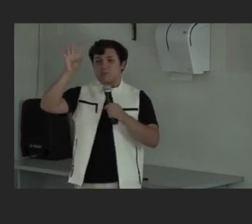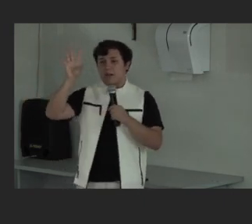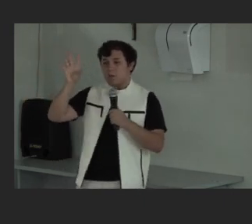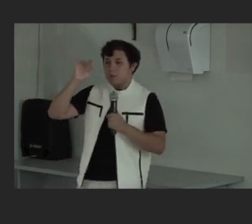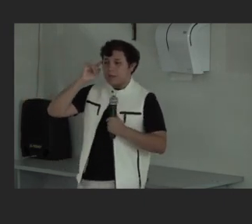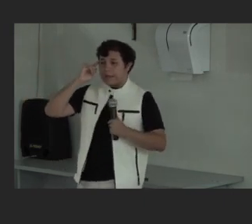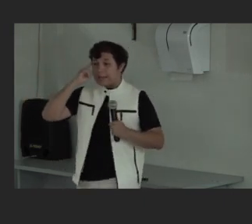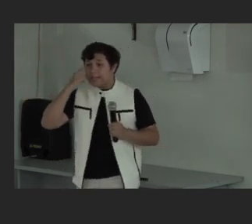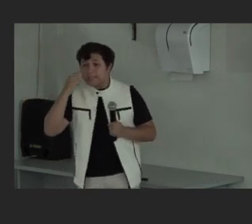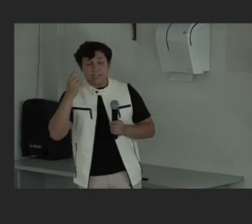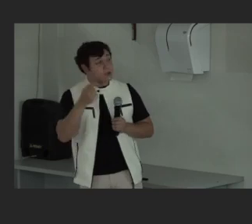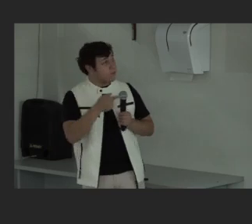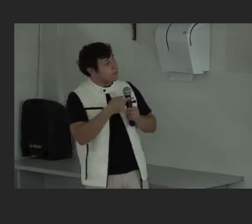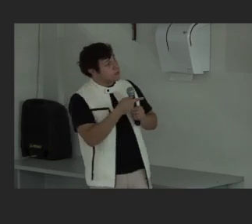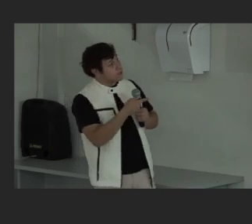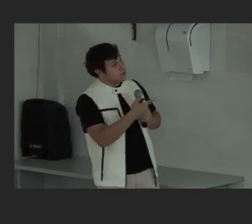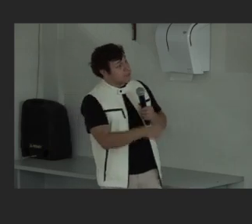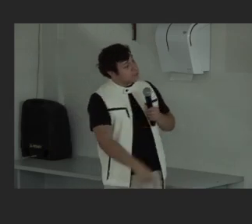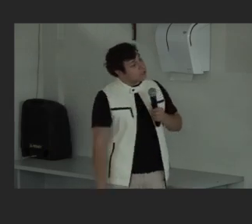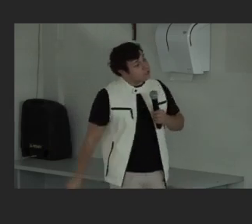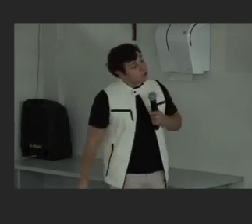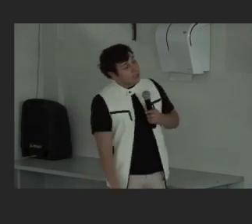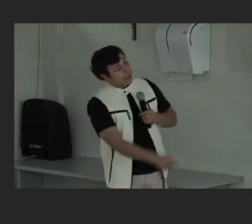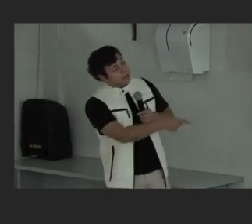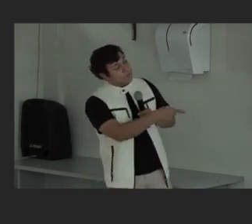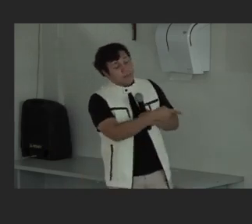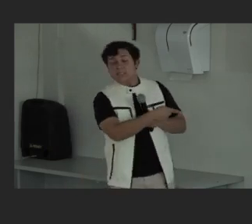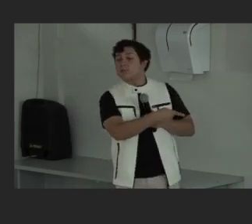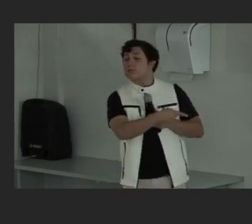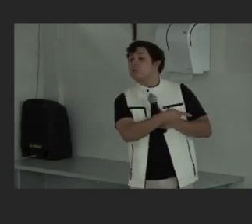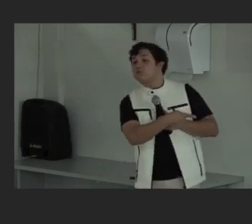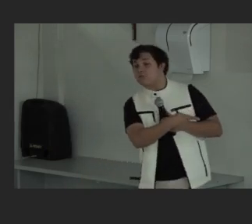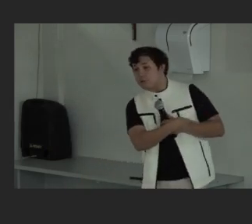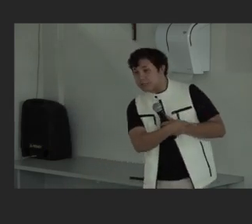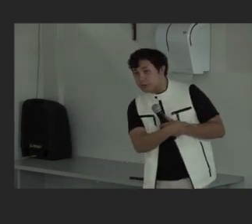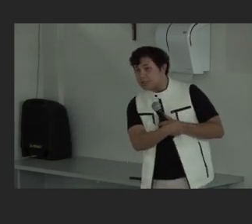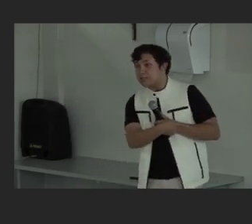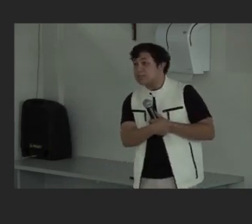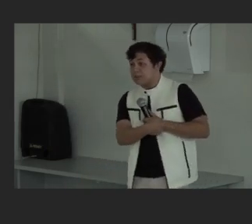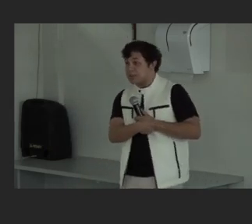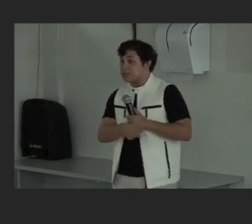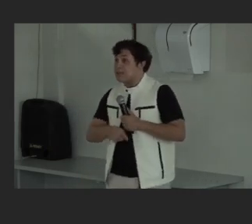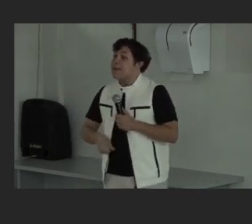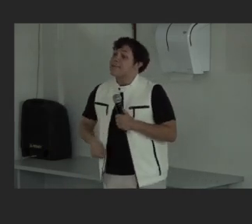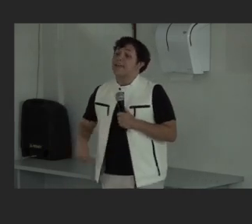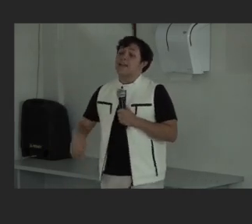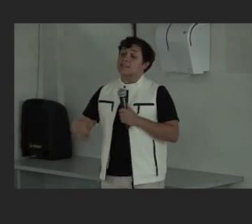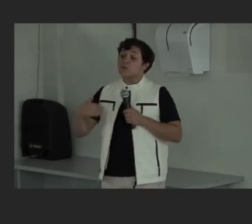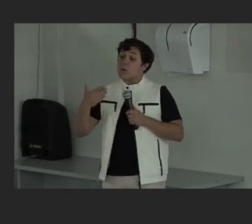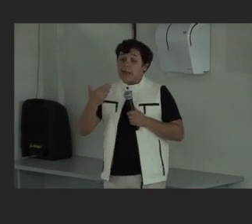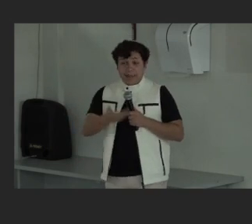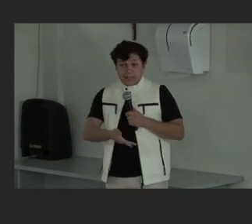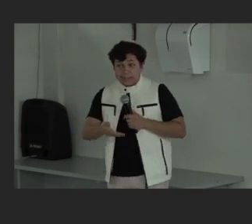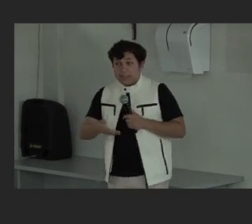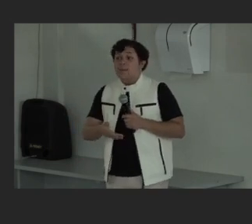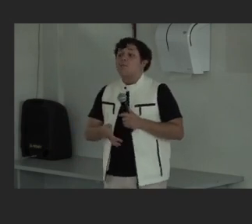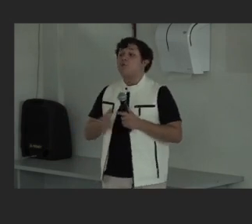bajo. Esta es la configuración. Existen un total de 51 configuraciones distintas, de las cuales